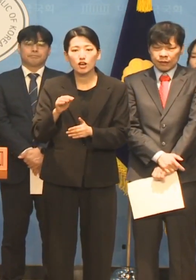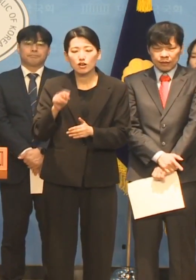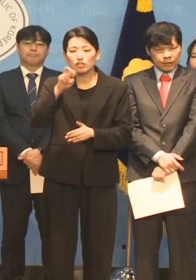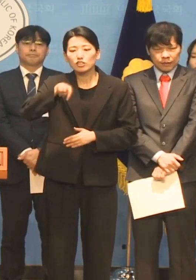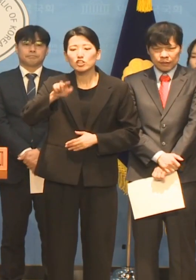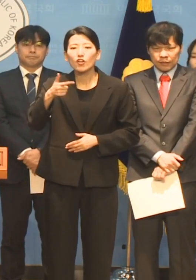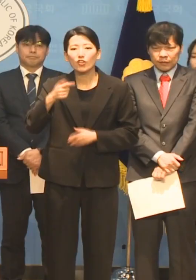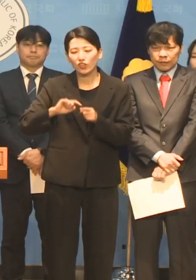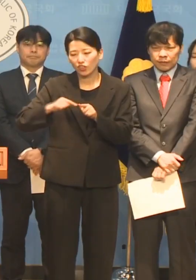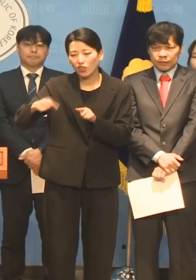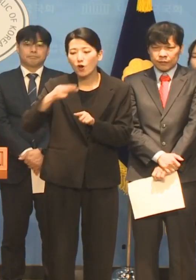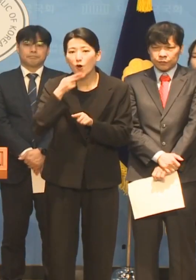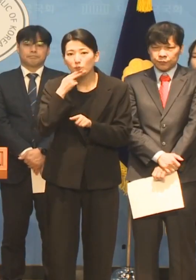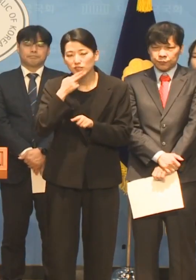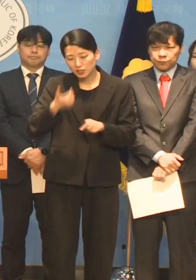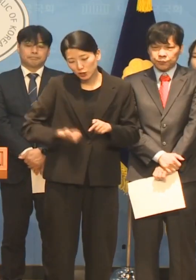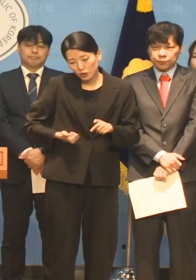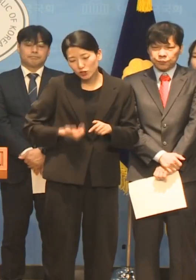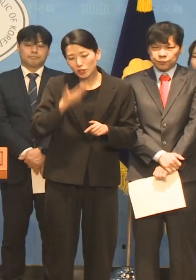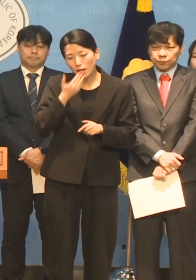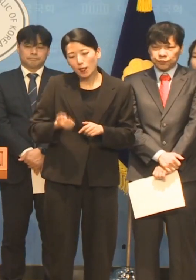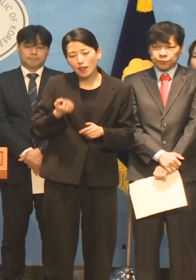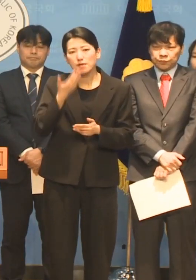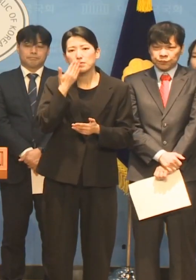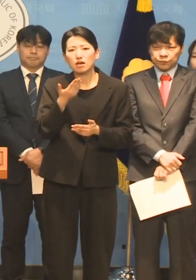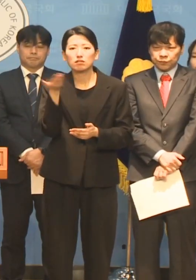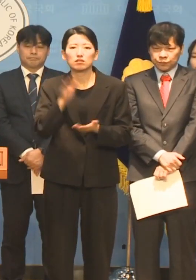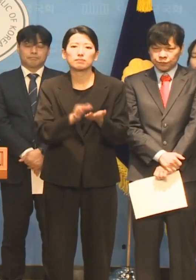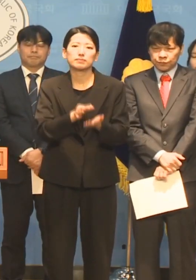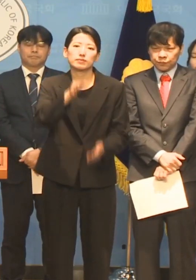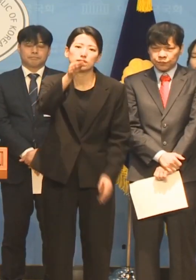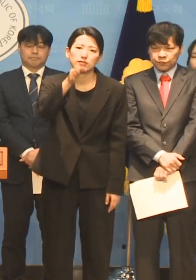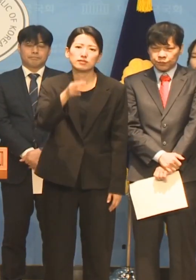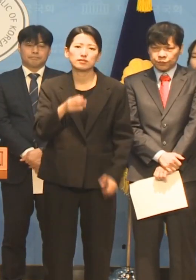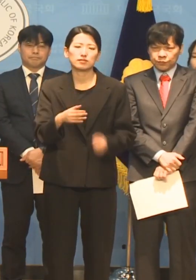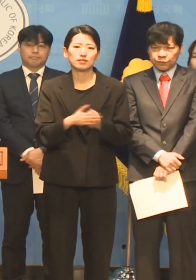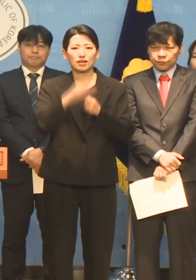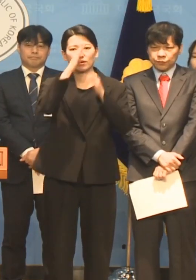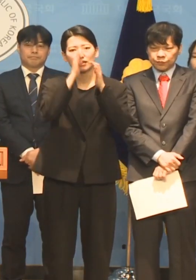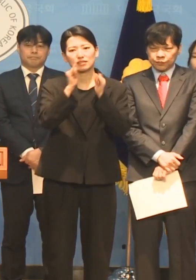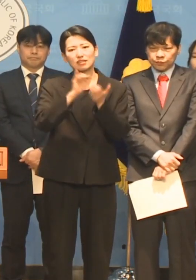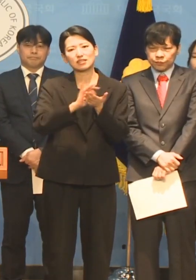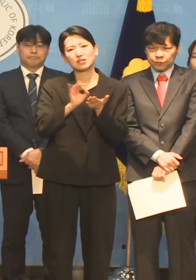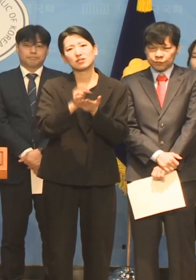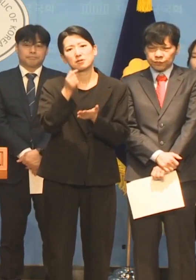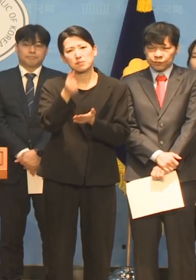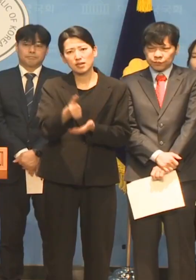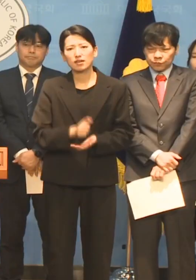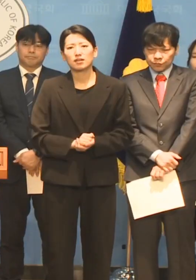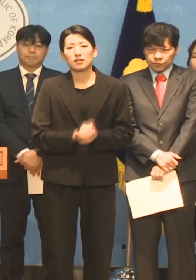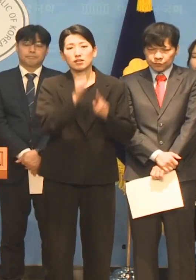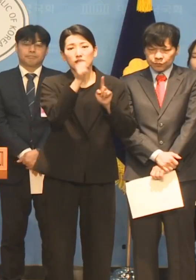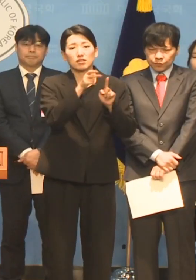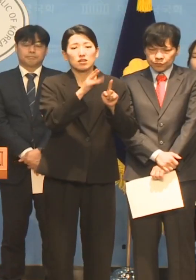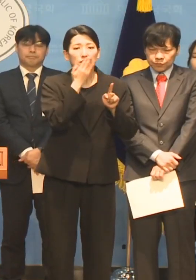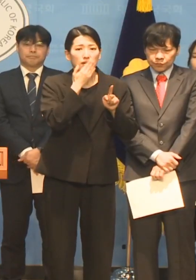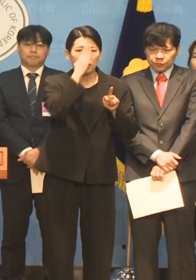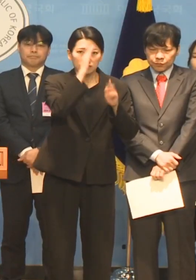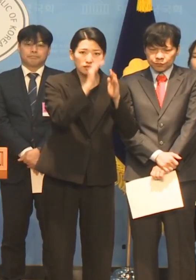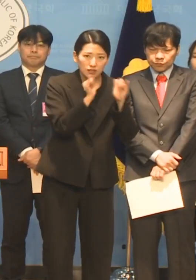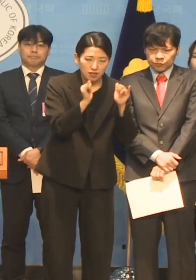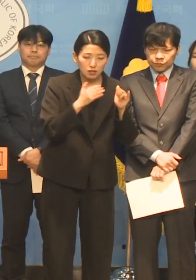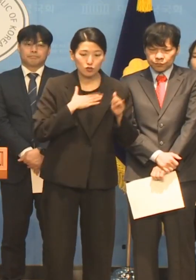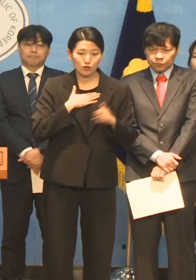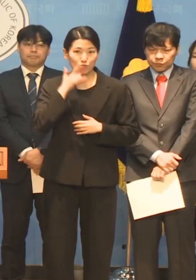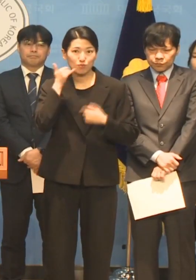있습니다. 그러나 고가의 금액으로 많은 환자들이 사용을 하고 있지 못합니다. 저희 1형 당뇨 환자 그리고 부모는 저희 환자들이